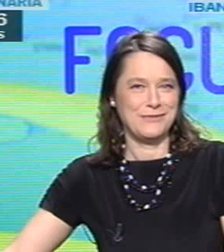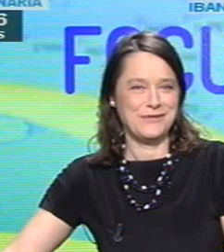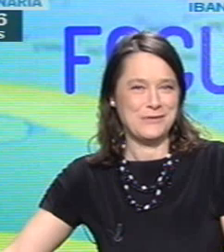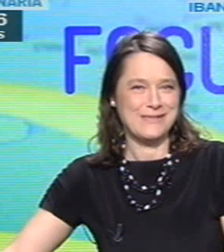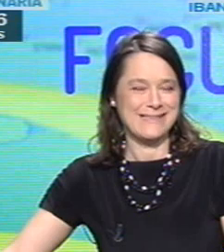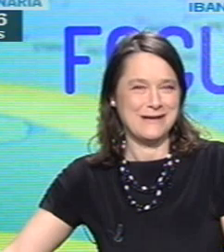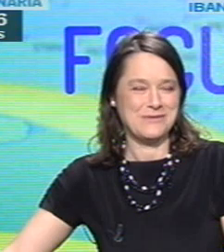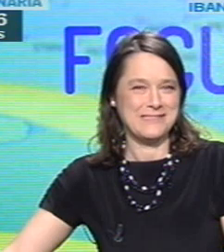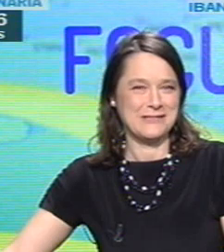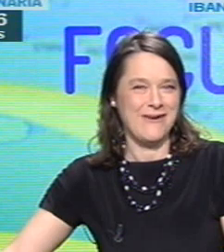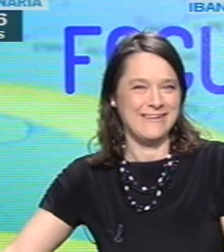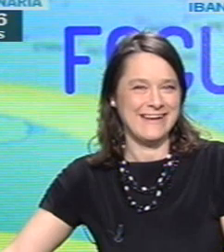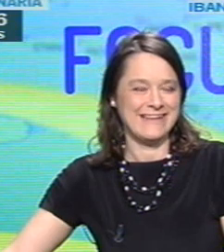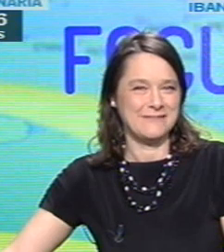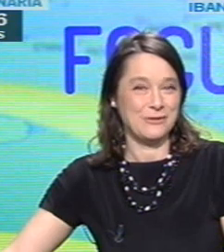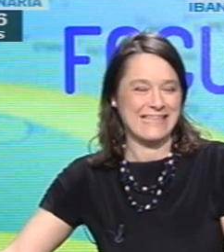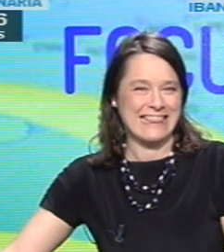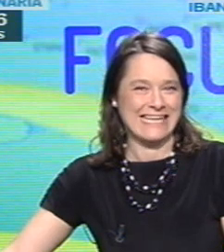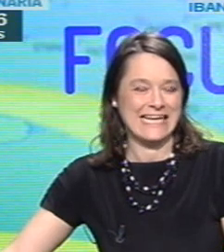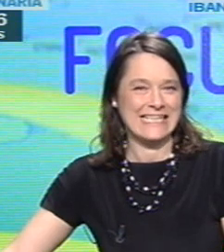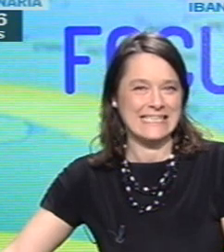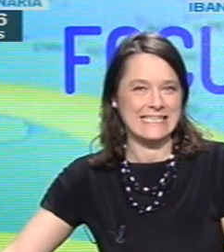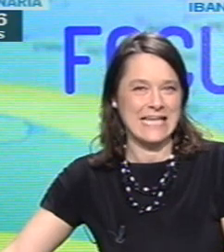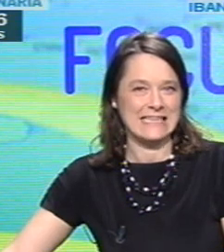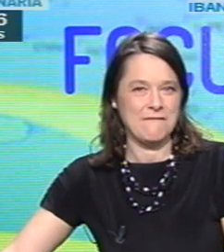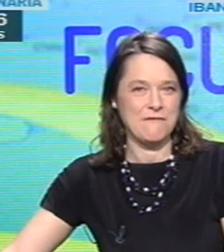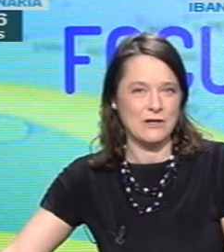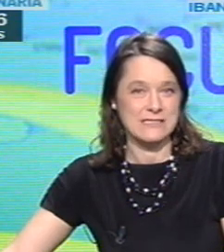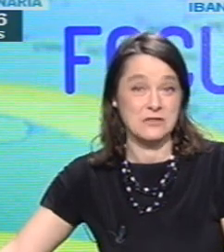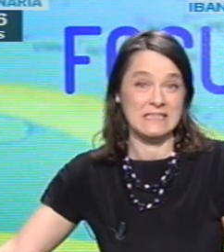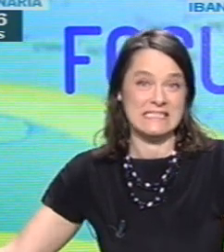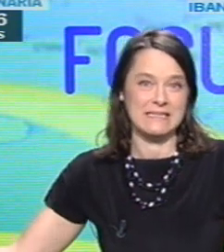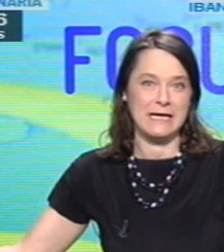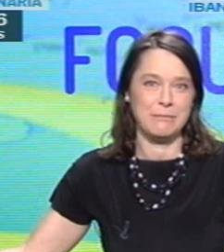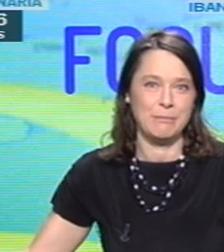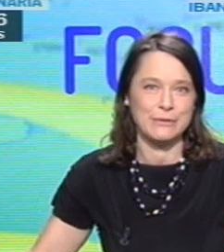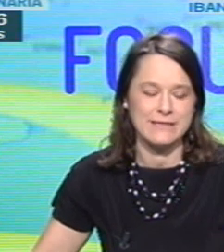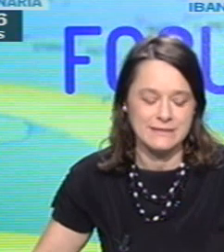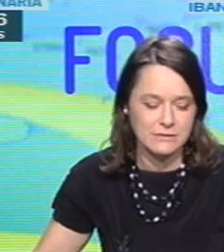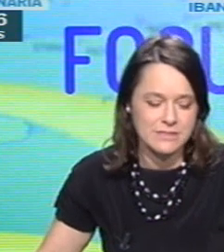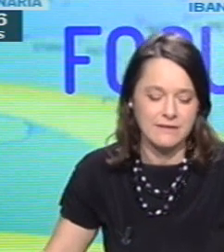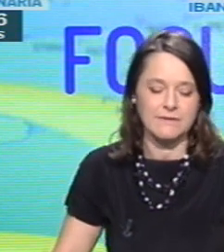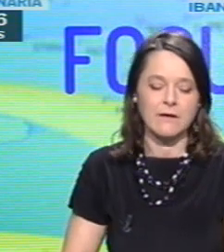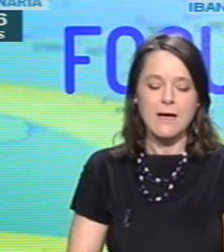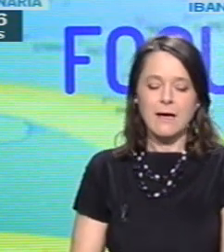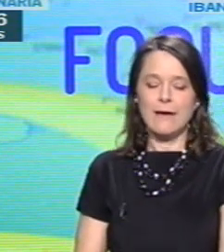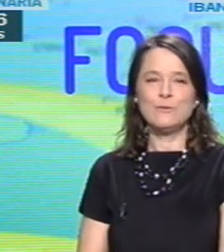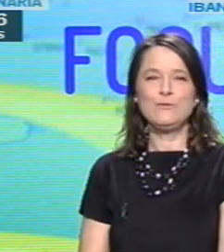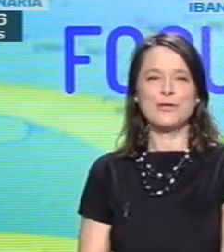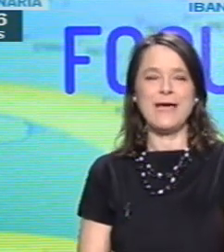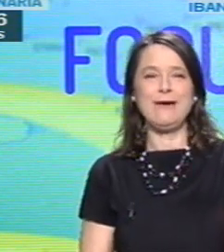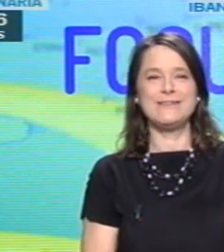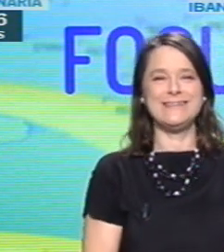Complimenti davvero a questa donna, davvero tanta grinta, tanta forza, 97 anni poi portati così, davvero